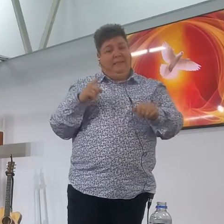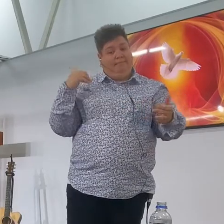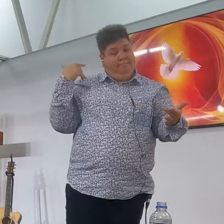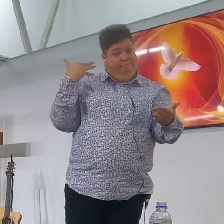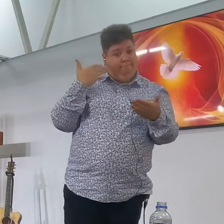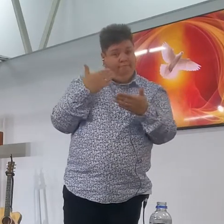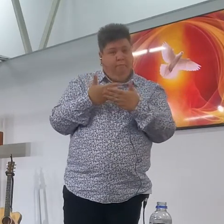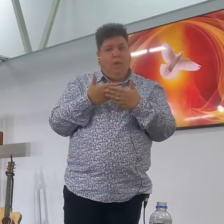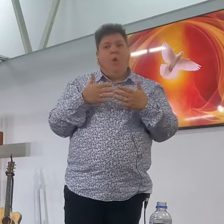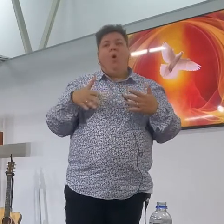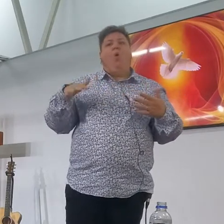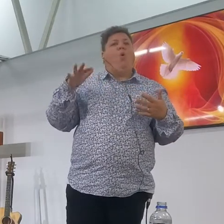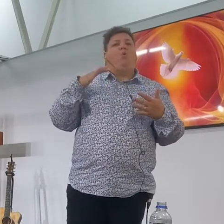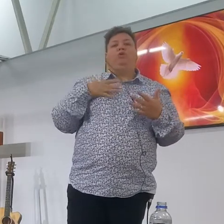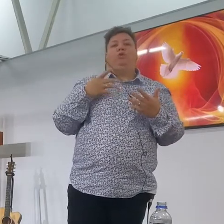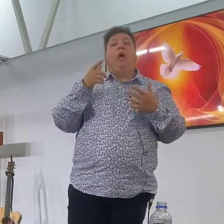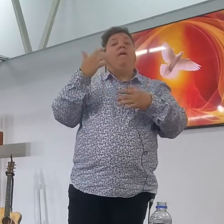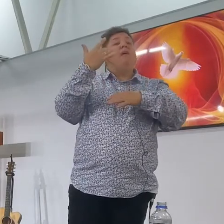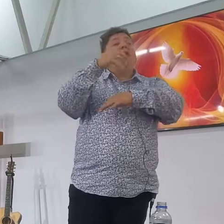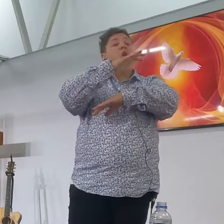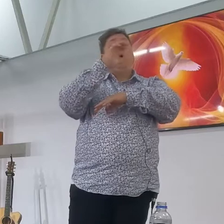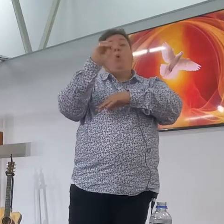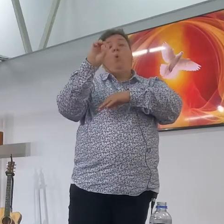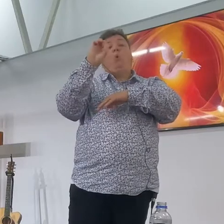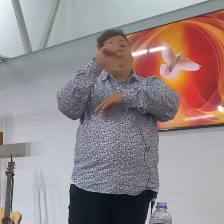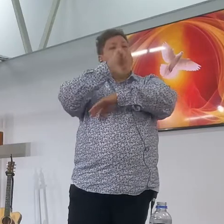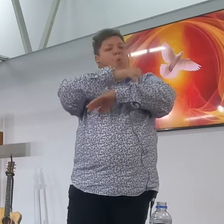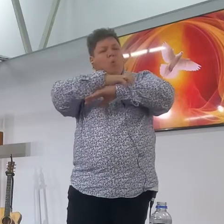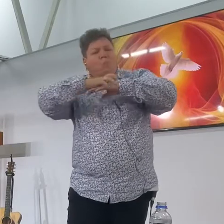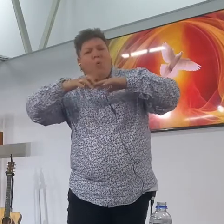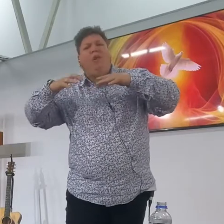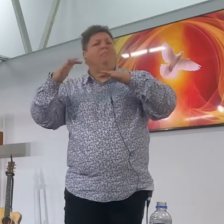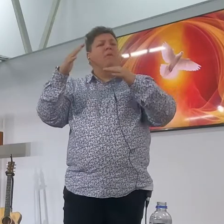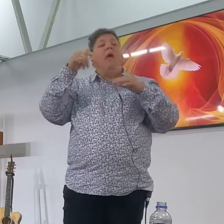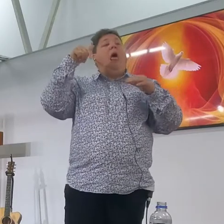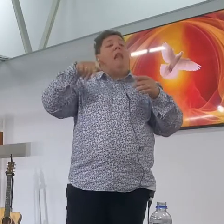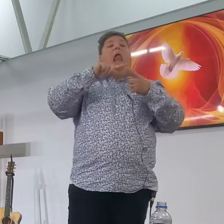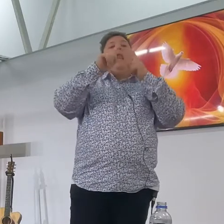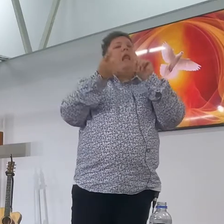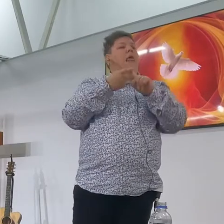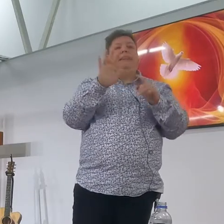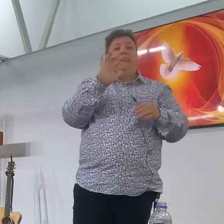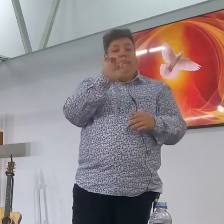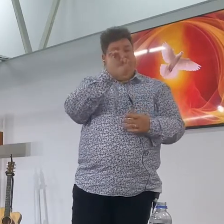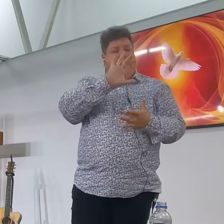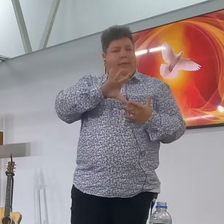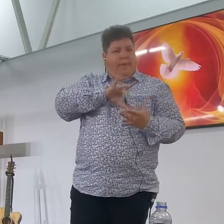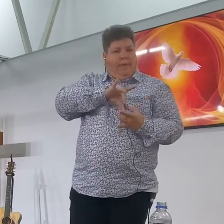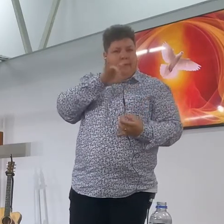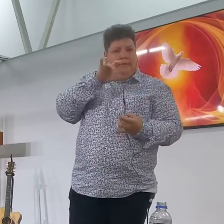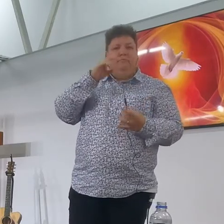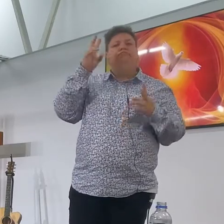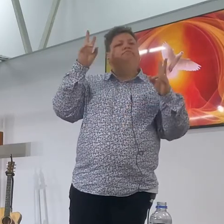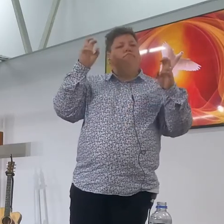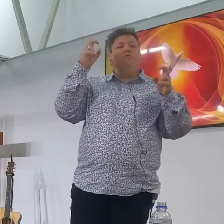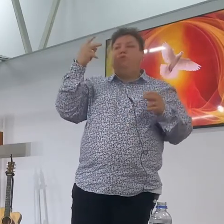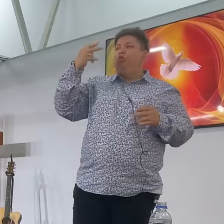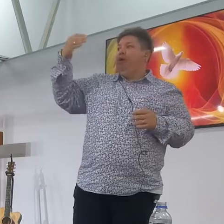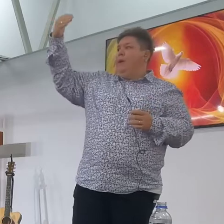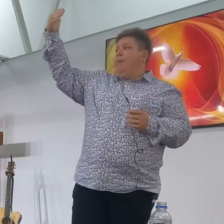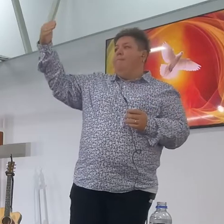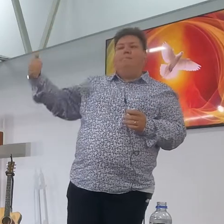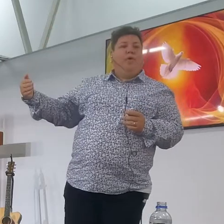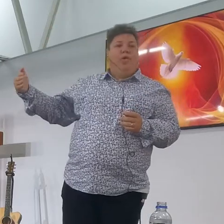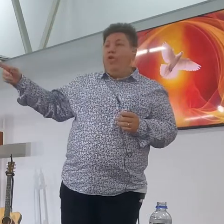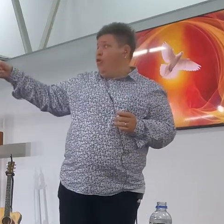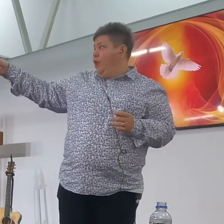nie iets wat ons in die land gaan doen nie, maar iets wat ons in die wêreld gaan doen. Nou ek wil hê jy moet jouself saam met my verbeel. Sien julle daai muur daar?